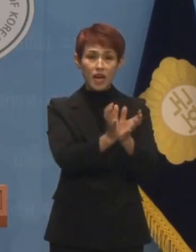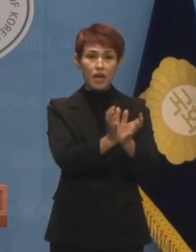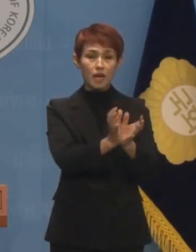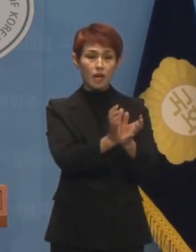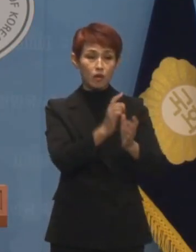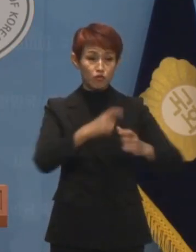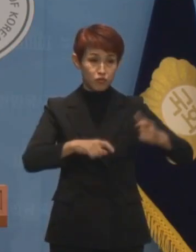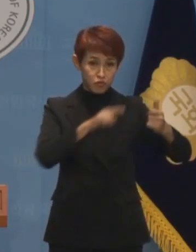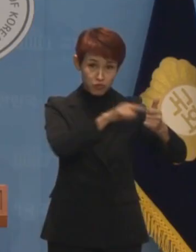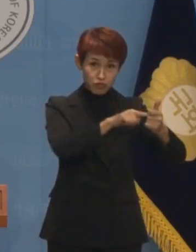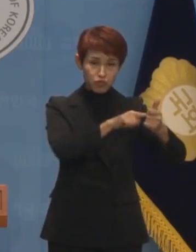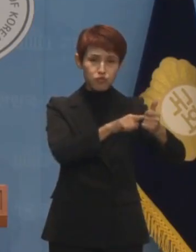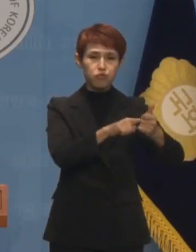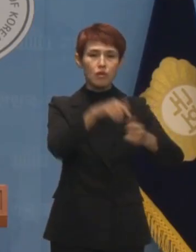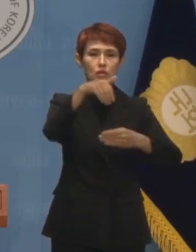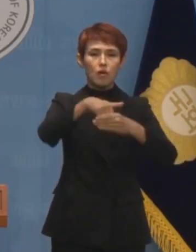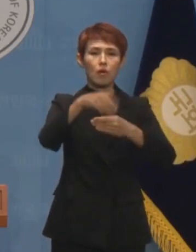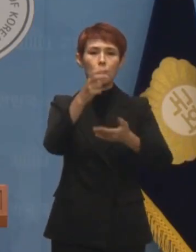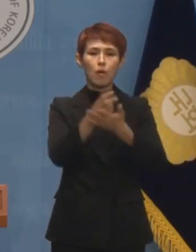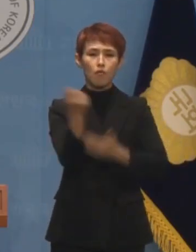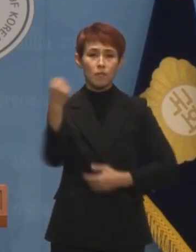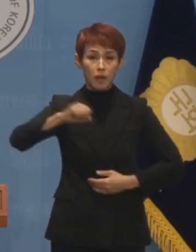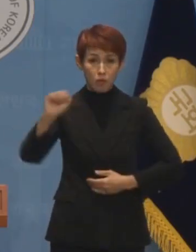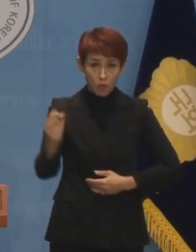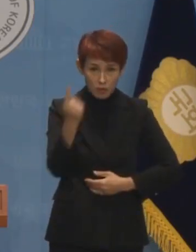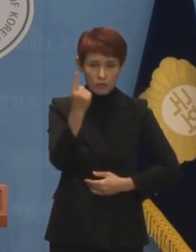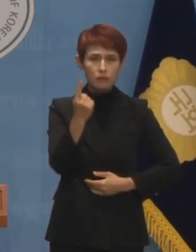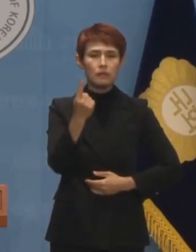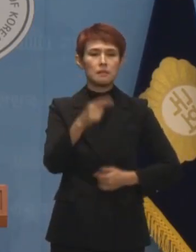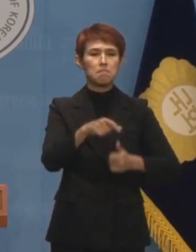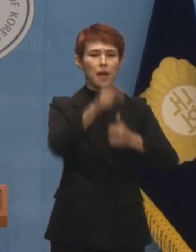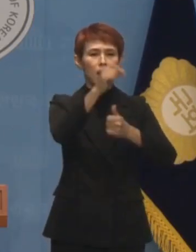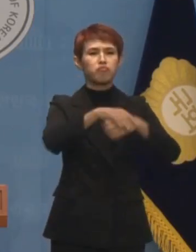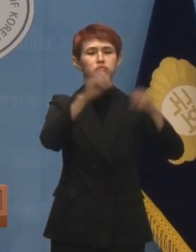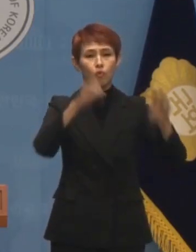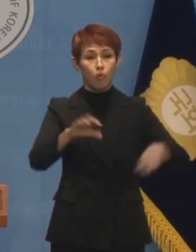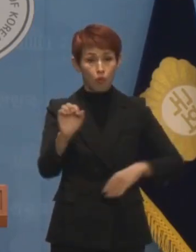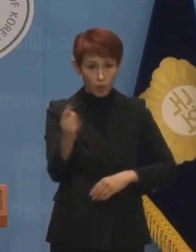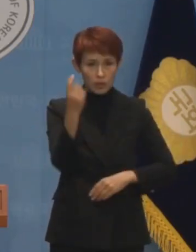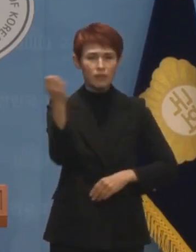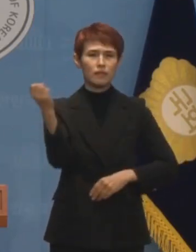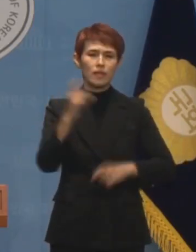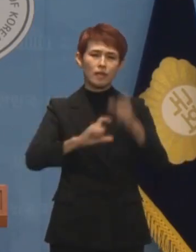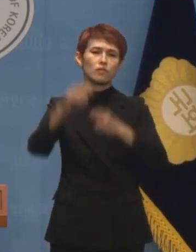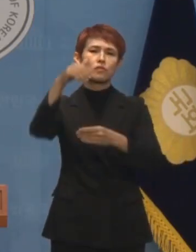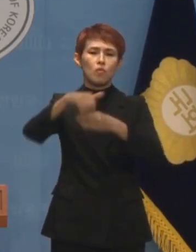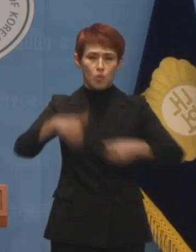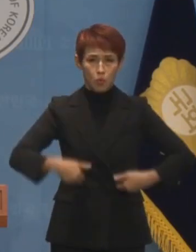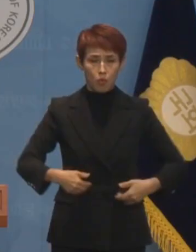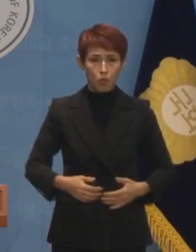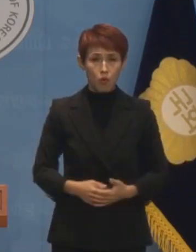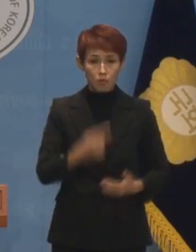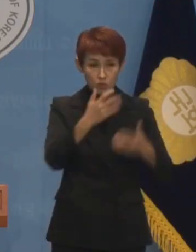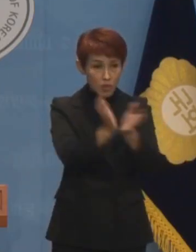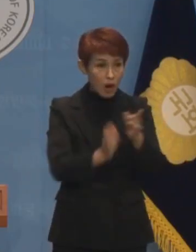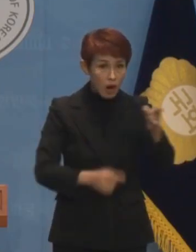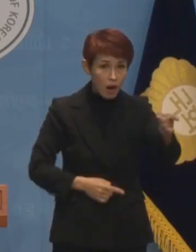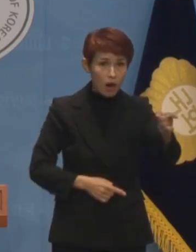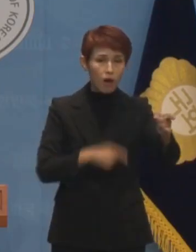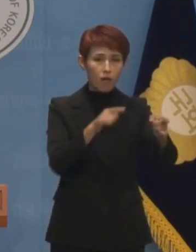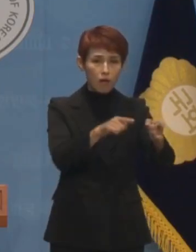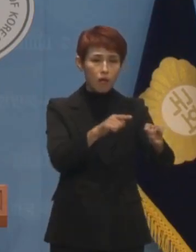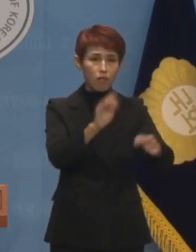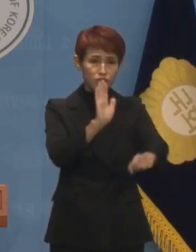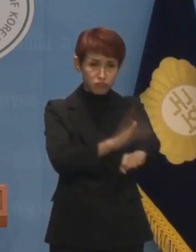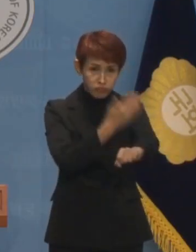혐의로 당선 무효형을 받으며 치르게 되었습니다. 원인 제공자인 민주당은 자당 소속 단체장의 비위로